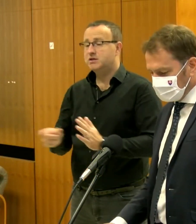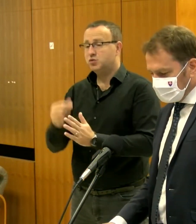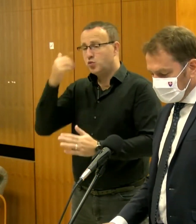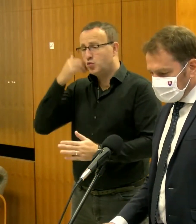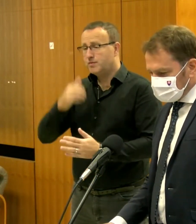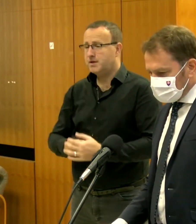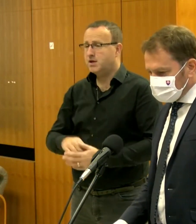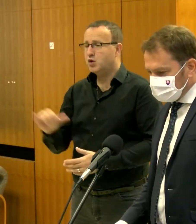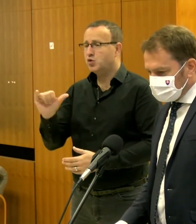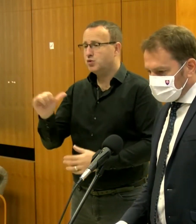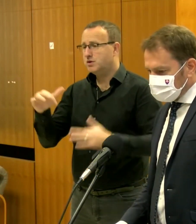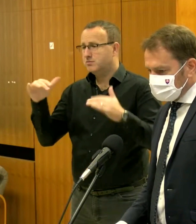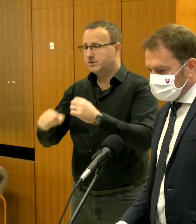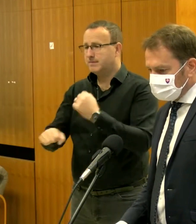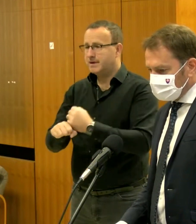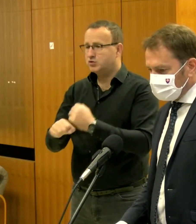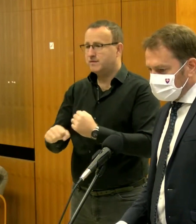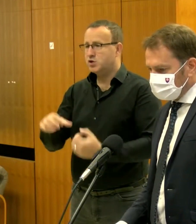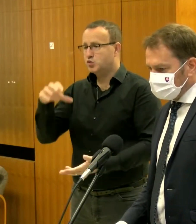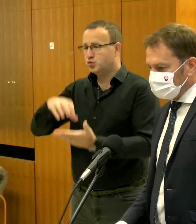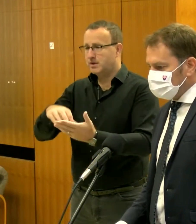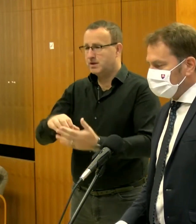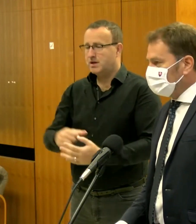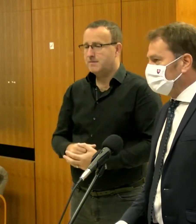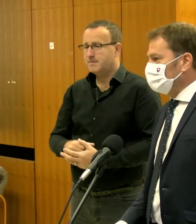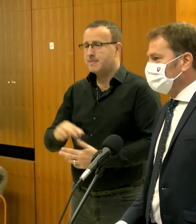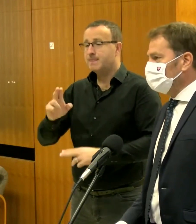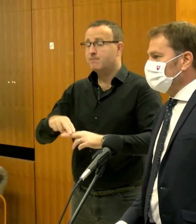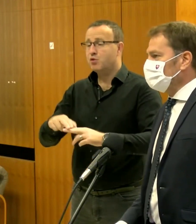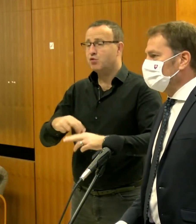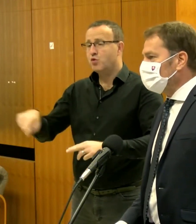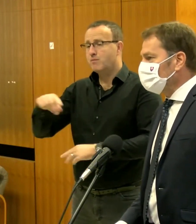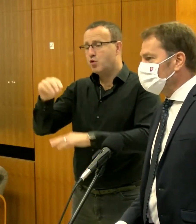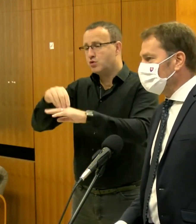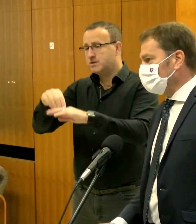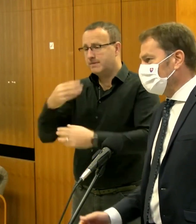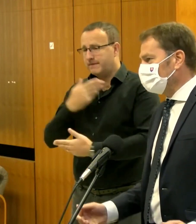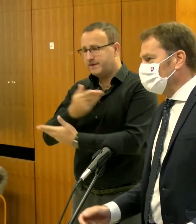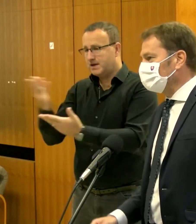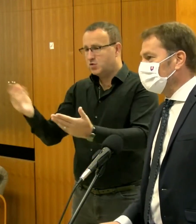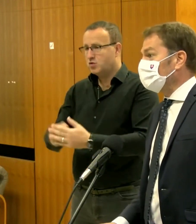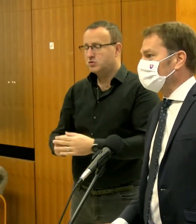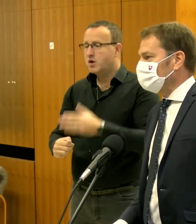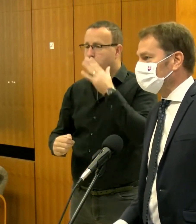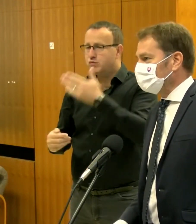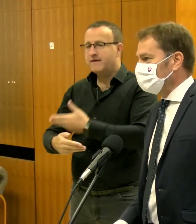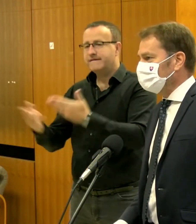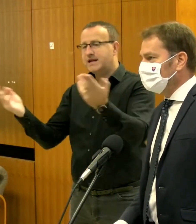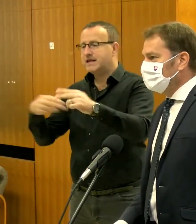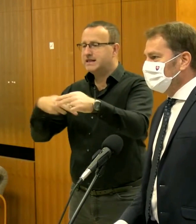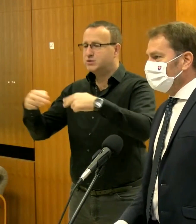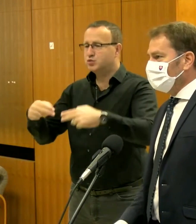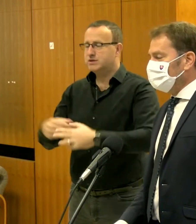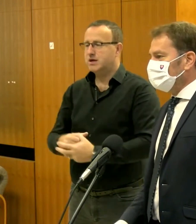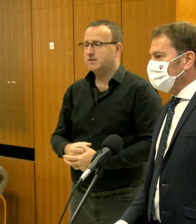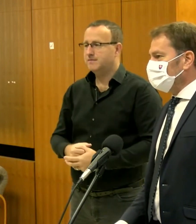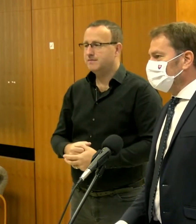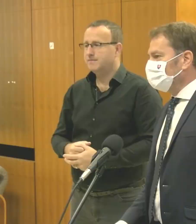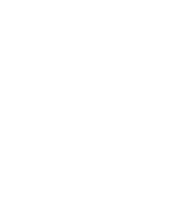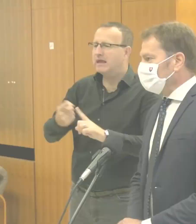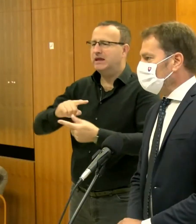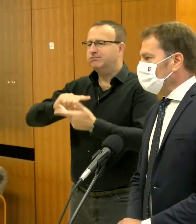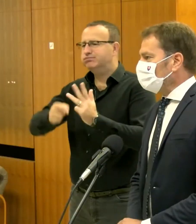sa zúčastňujú tej pracovnej skupiny a potom následne ich oznámime verejnosti a bude potom teda verejná debata na ohľade